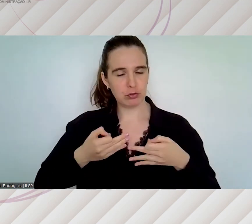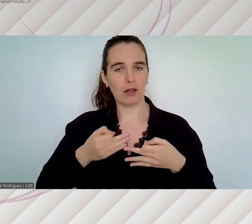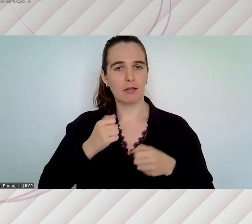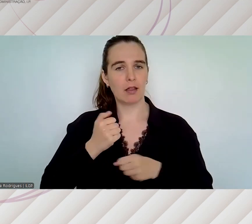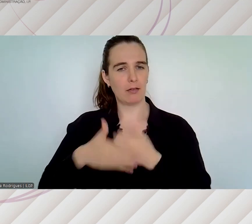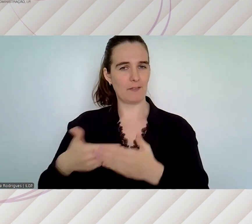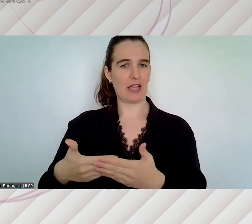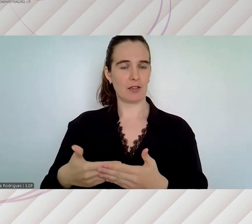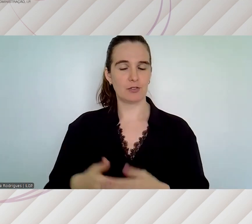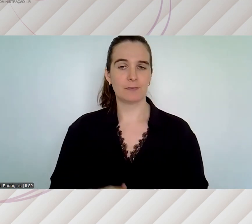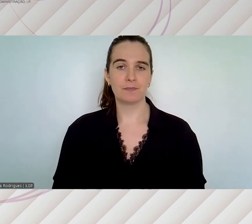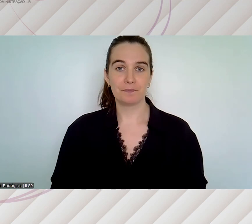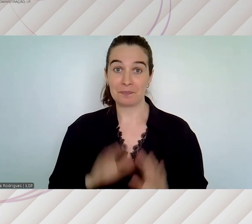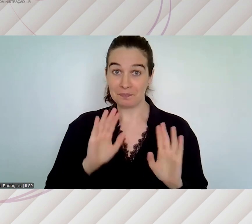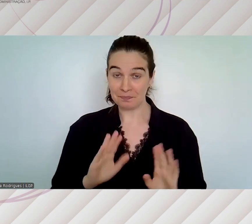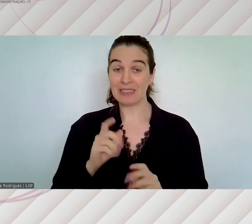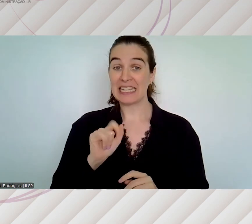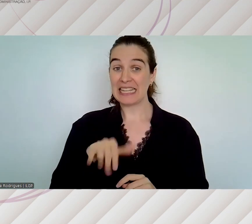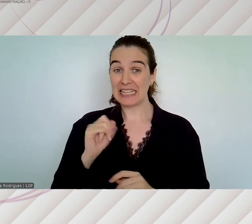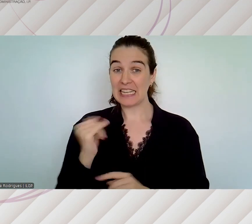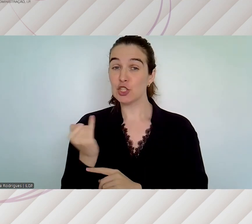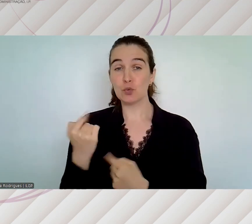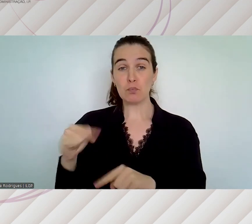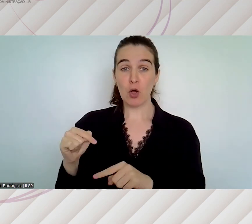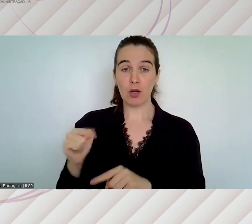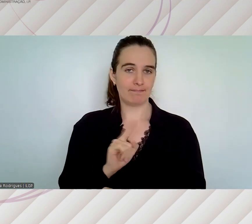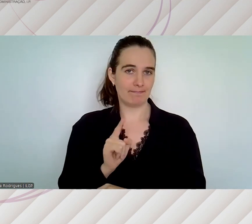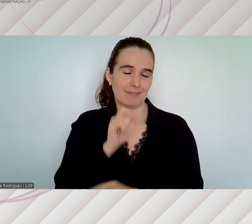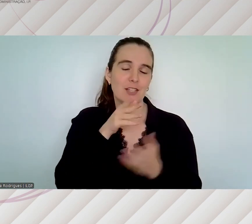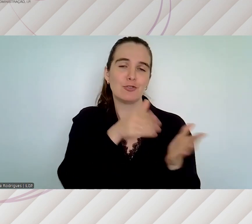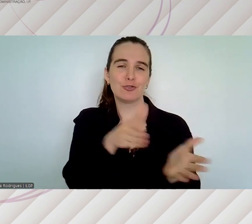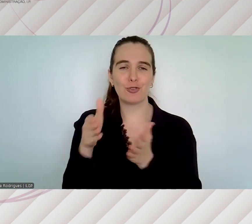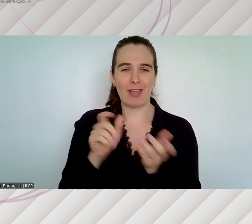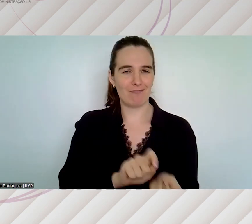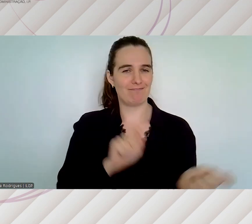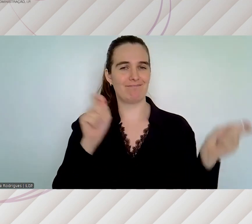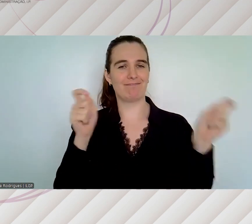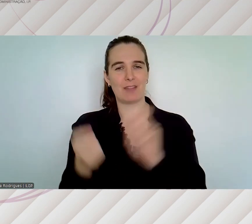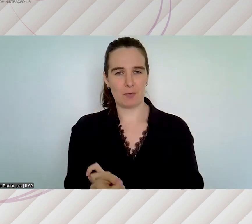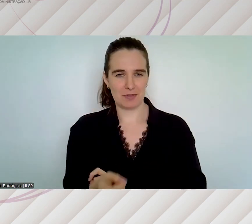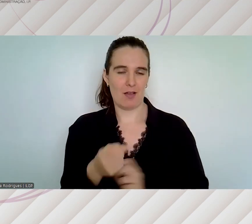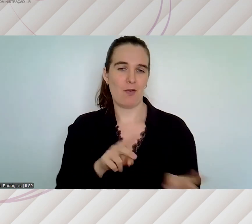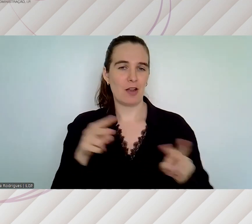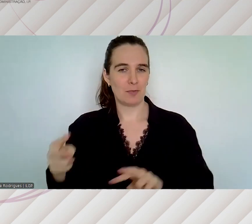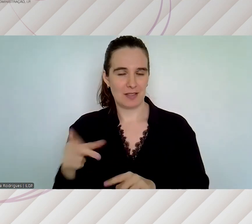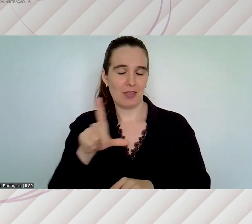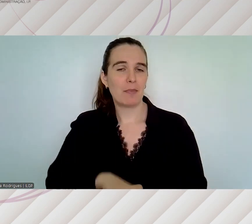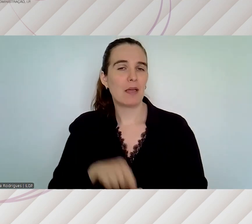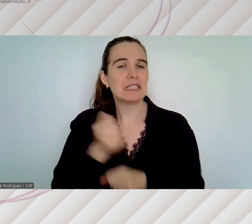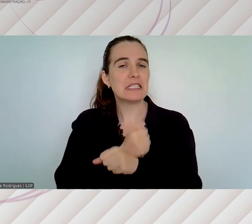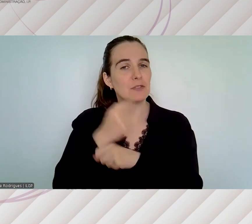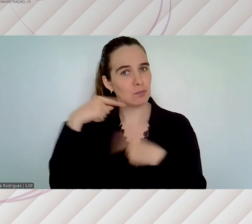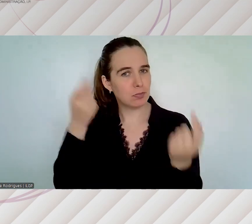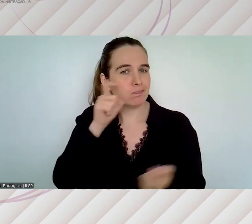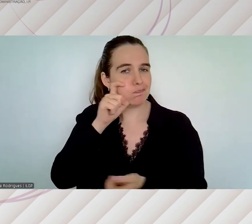INA não é apenas um instituto, é um catalisador de transformação. Tem que ser um farol de inovação e um guardião do serviço público. Não é